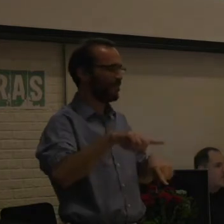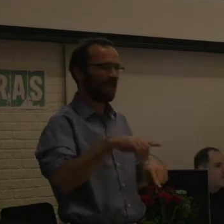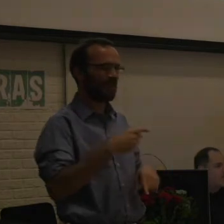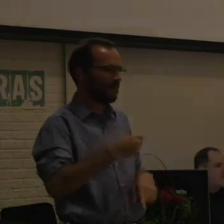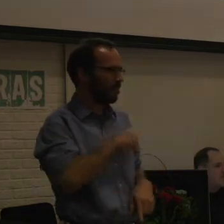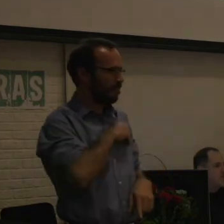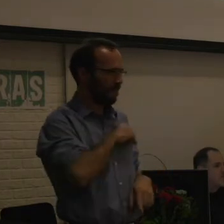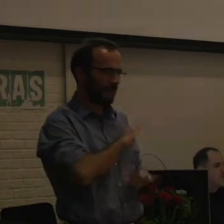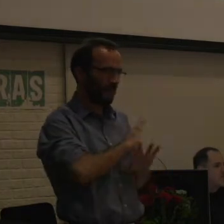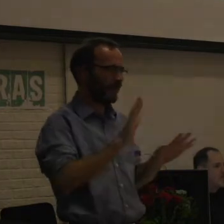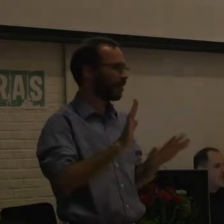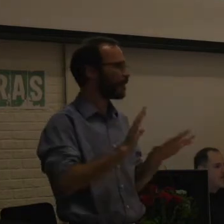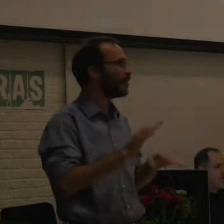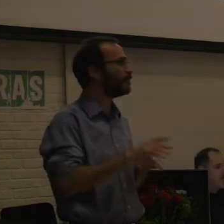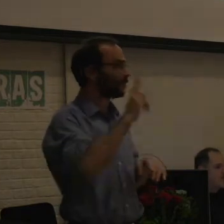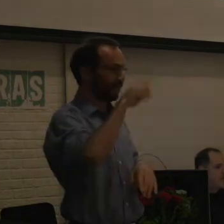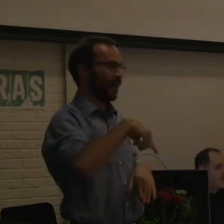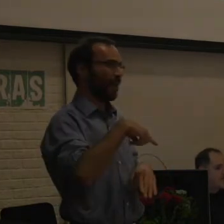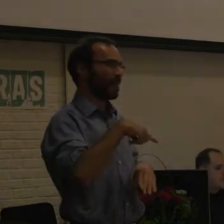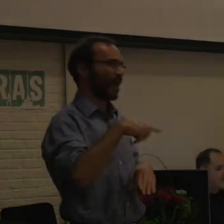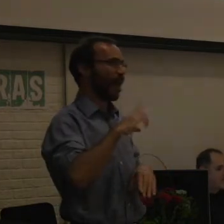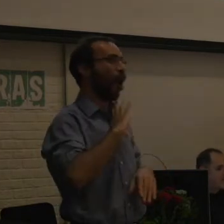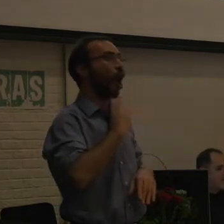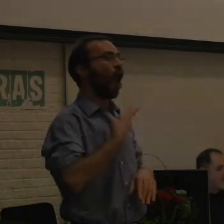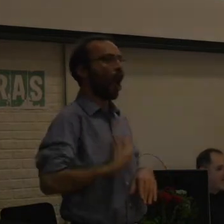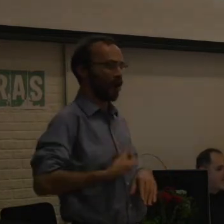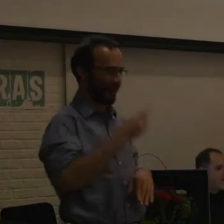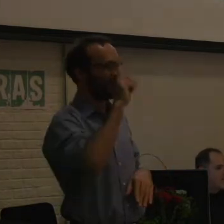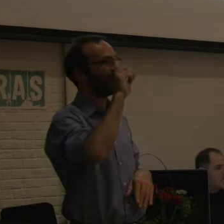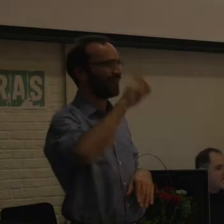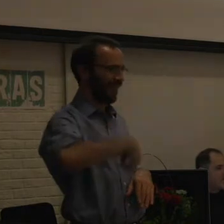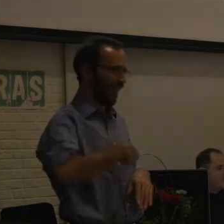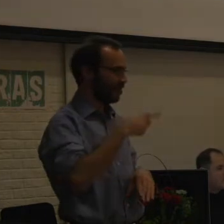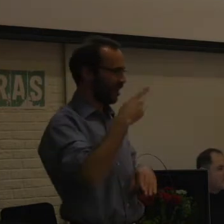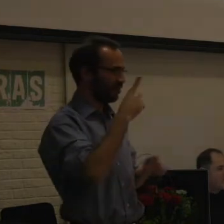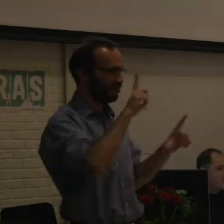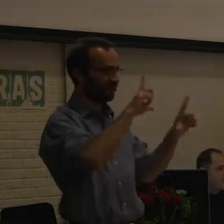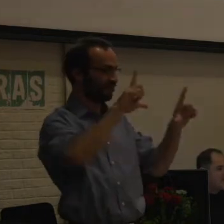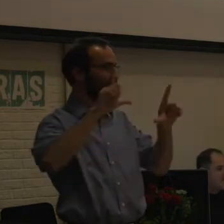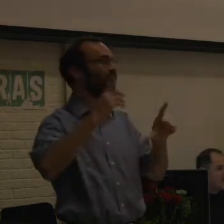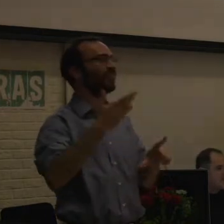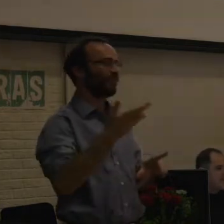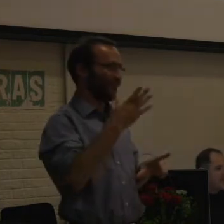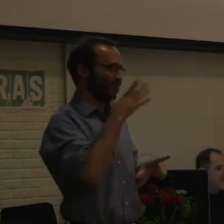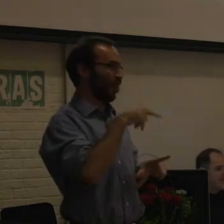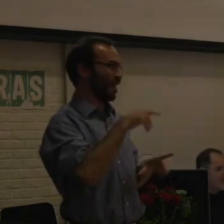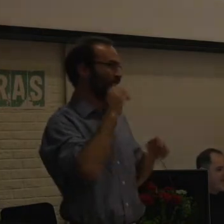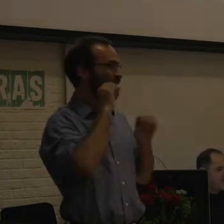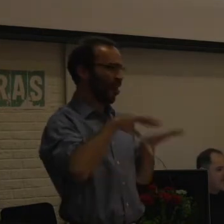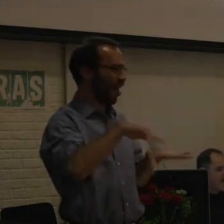no, Francisco de Goya está muy presente también, puesto que forma parte inherente de la historia del